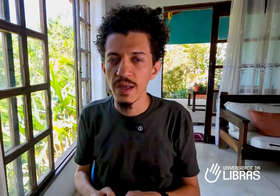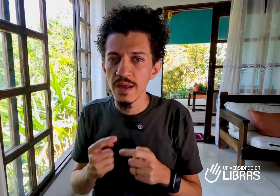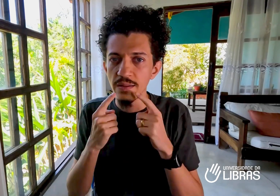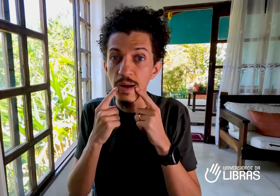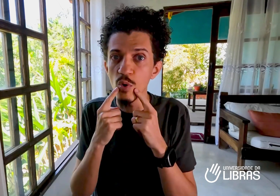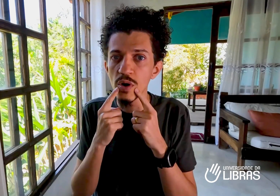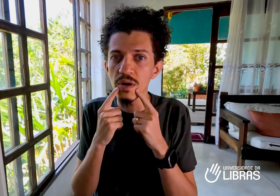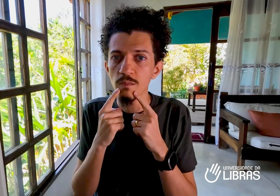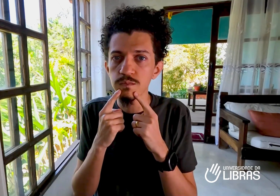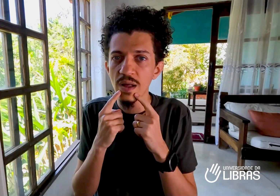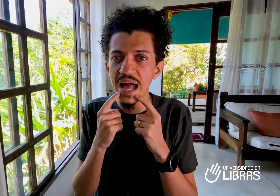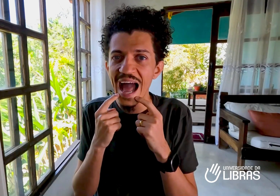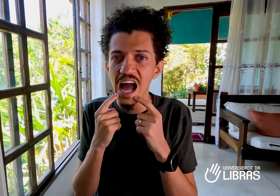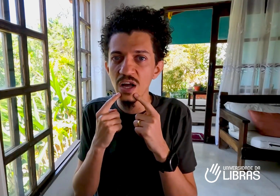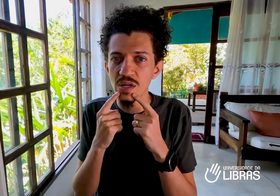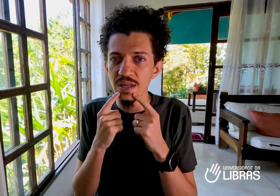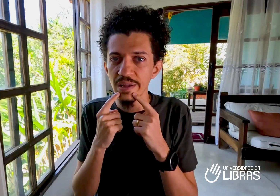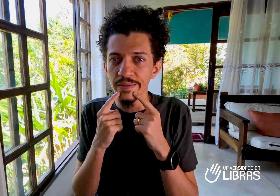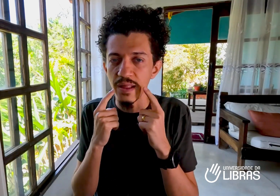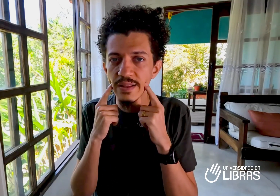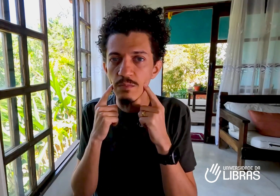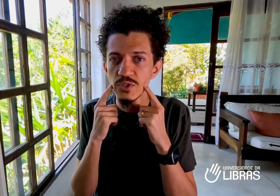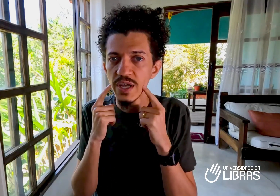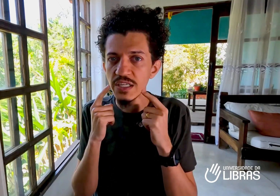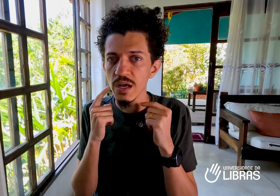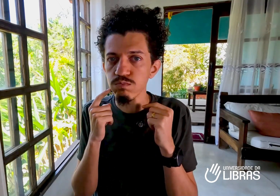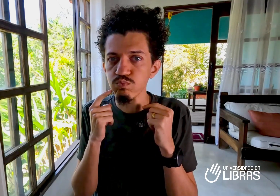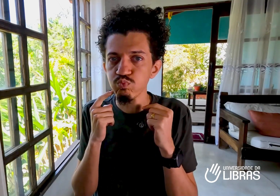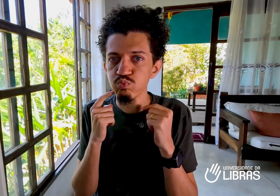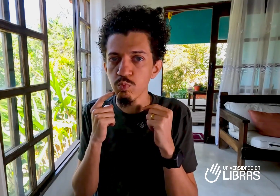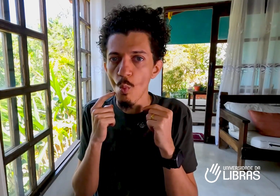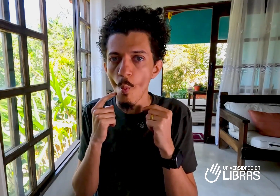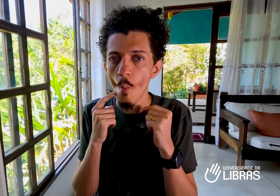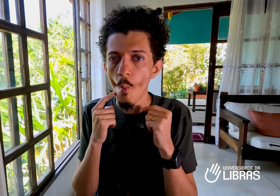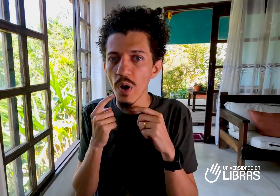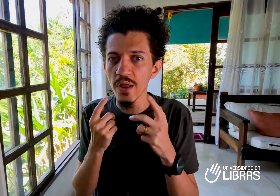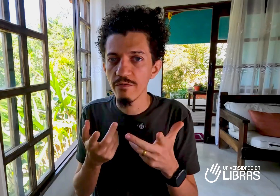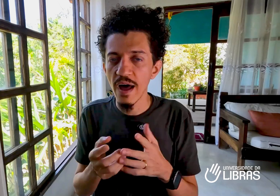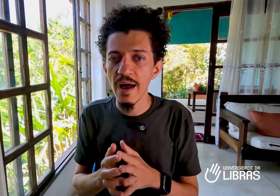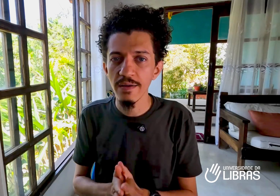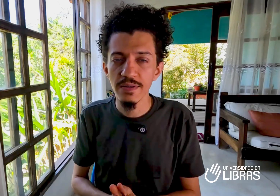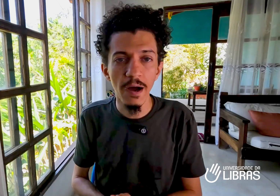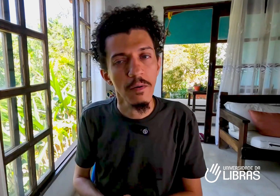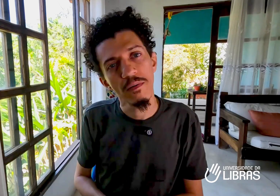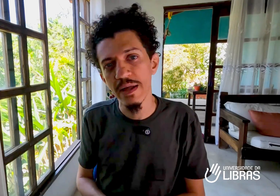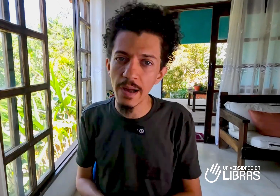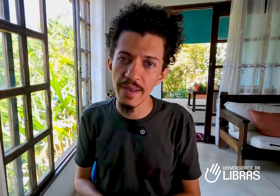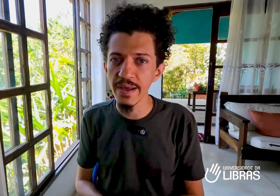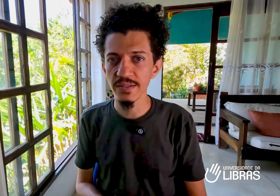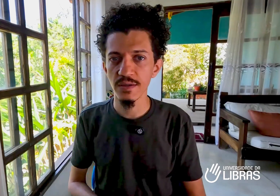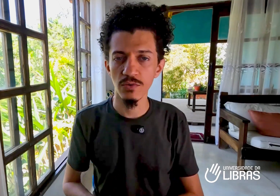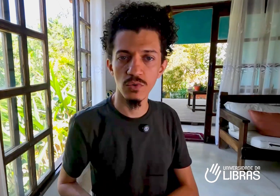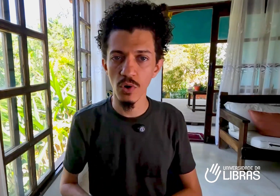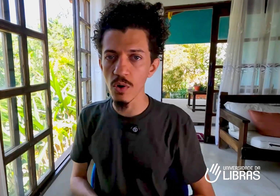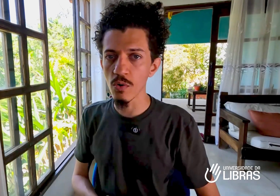né? Da boca, né? Da bochecha, inflar e tal, da cabeça, do tronco, ou